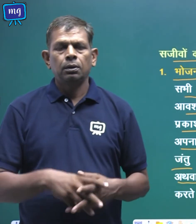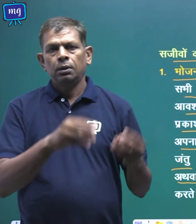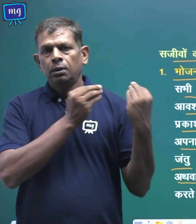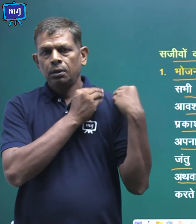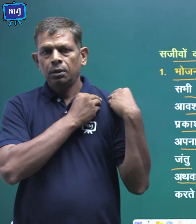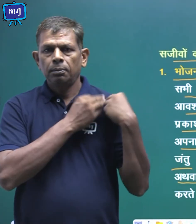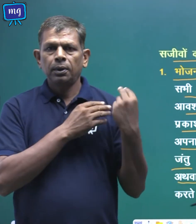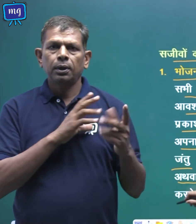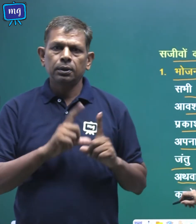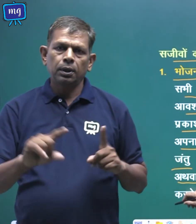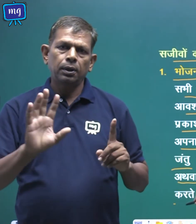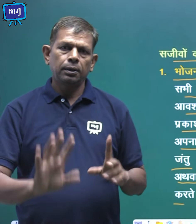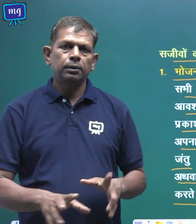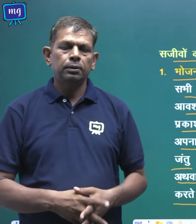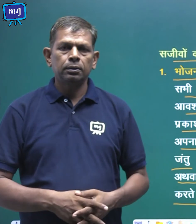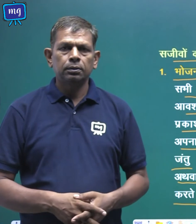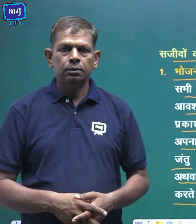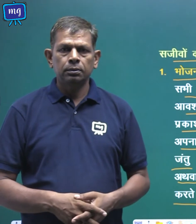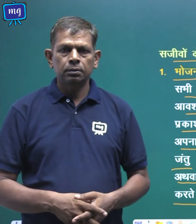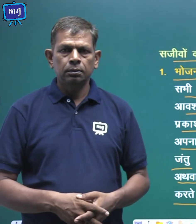निर्भर करते हैं।